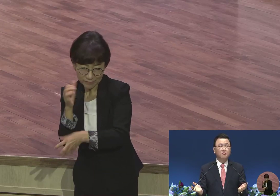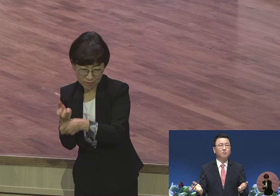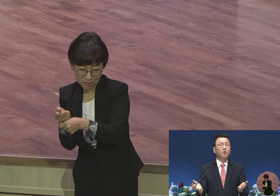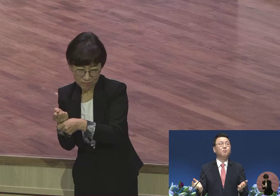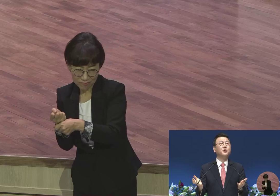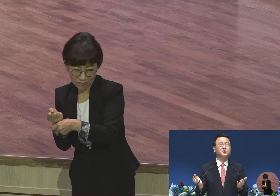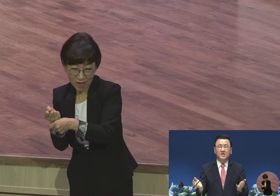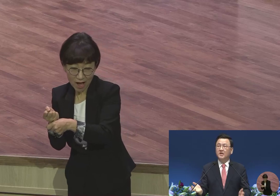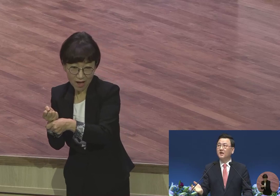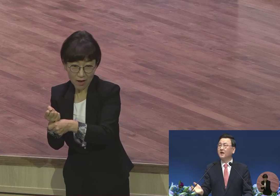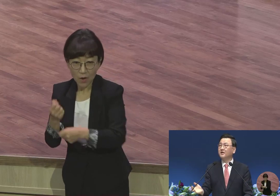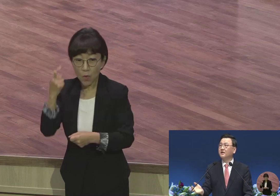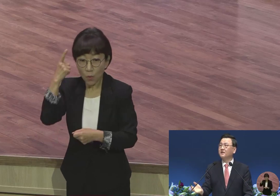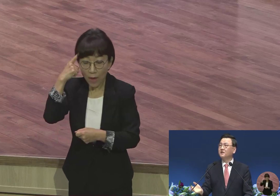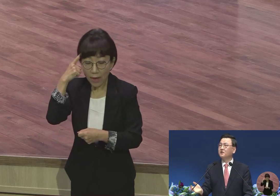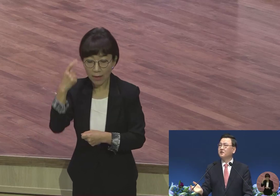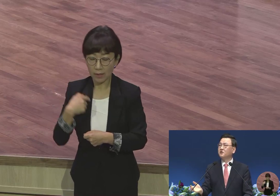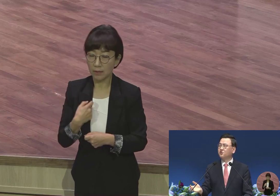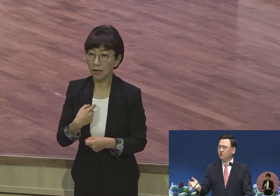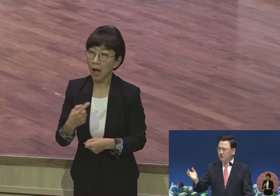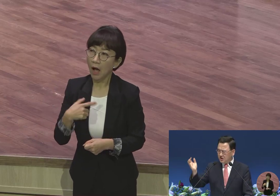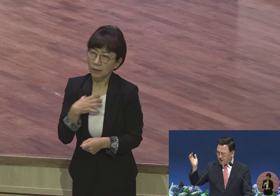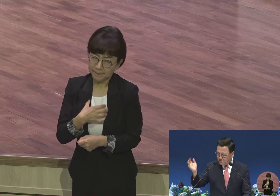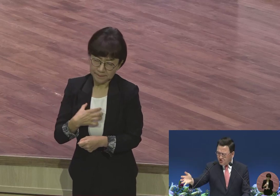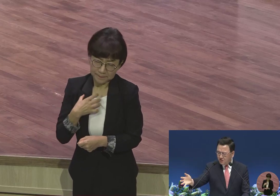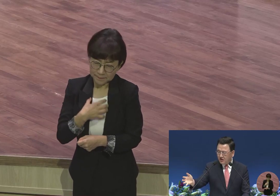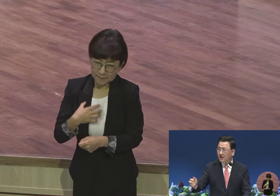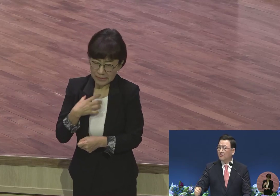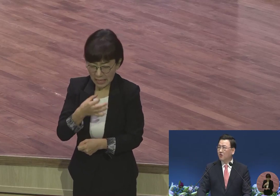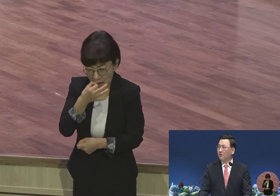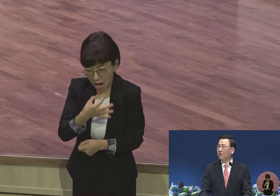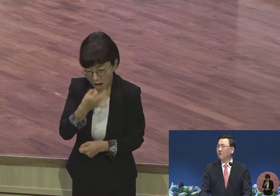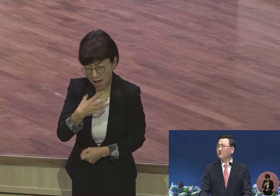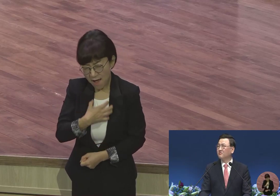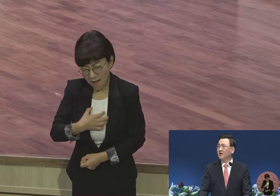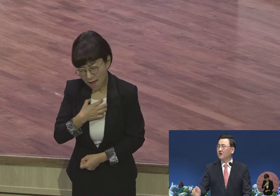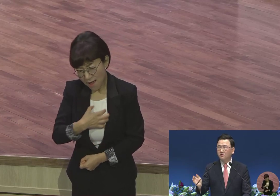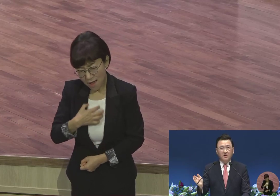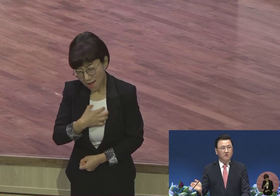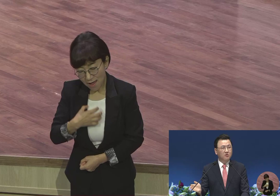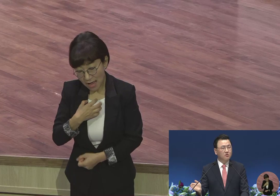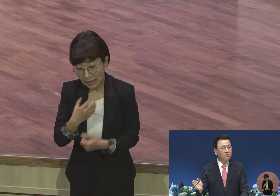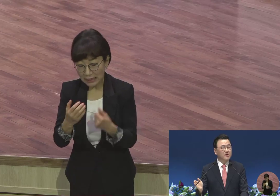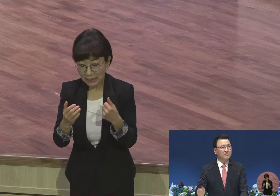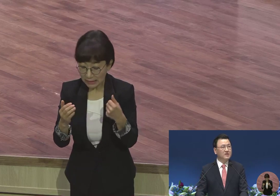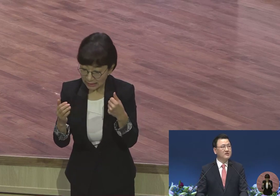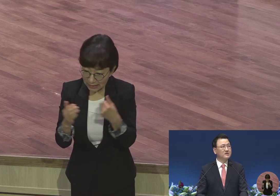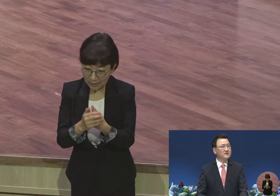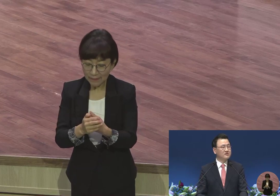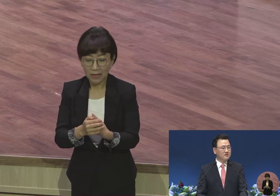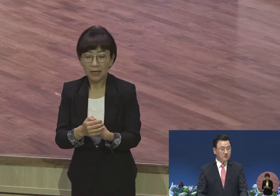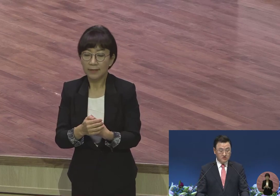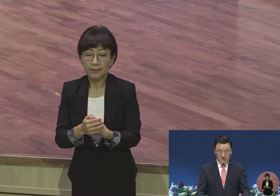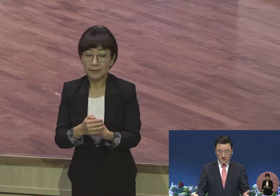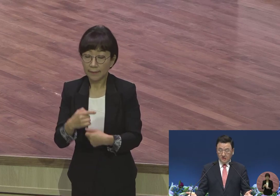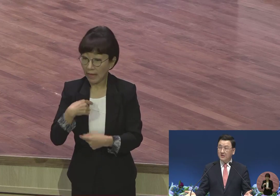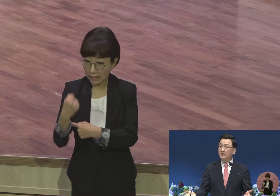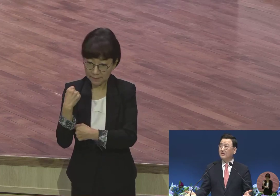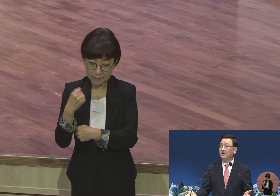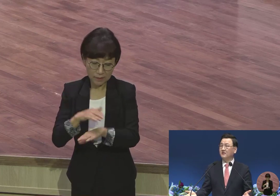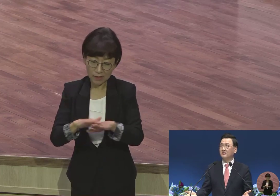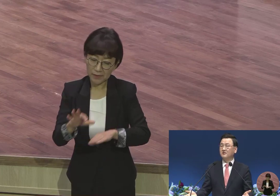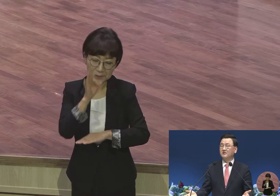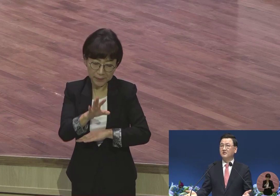가지고는 못 버티니까 술을 생명 다해 먹고 마약도 하고 도박에 빠져. 어른들이